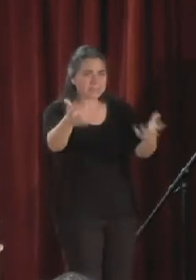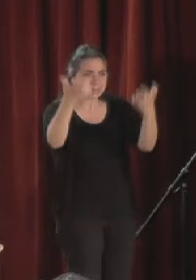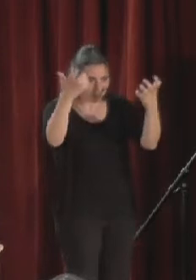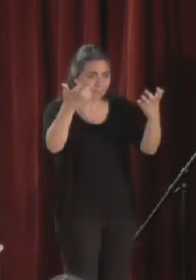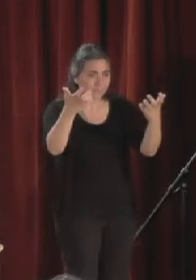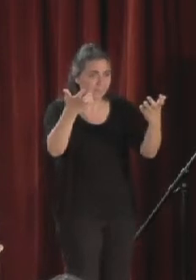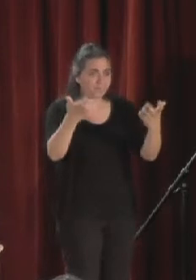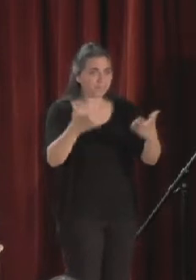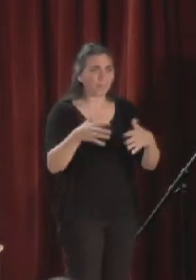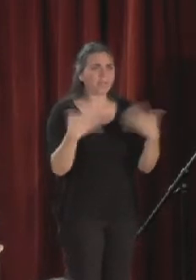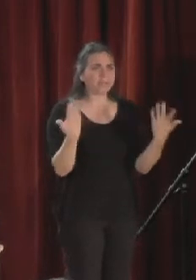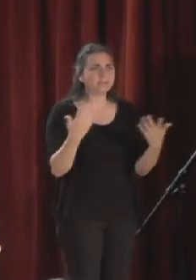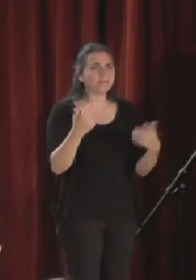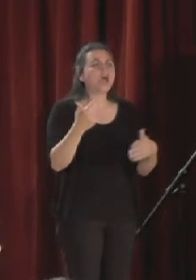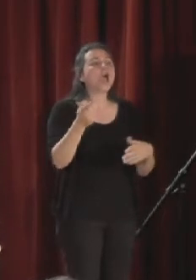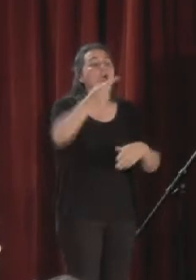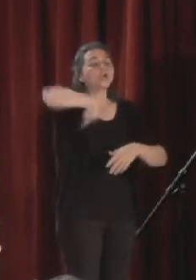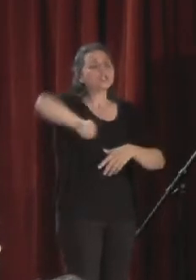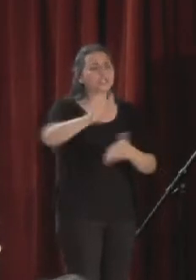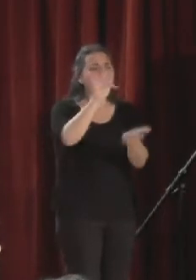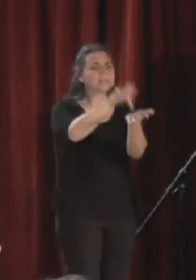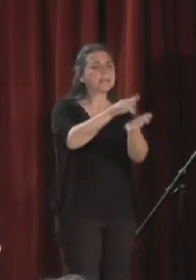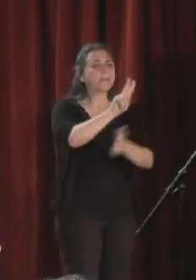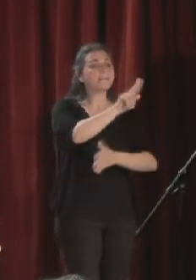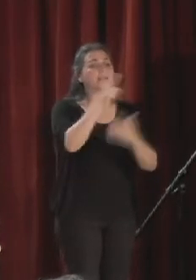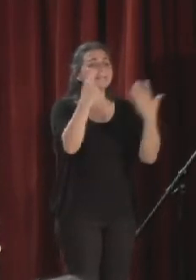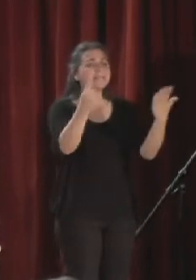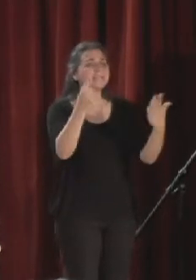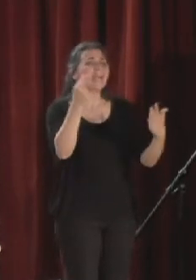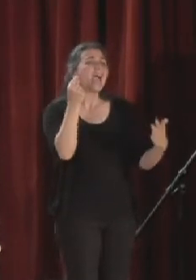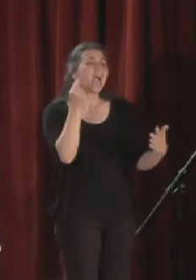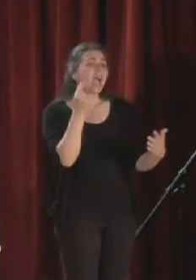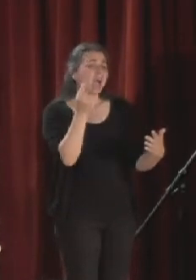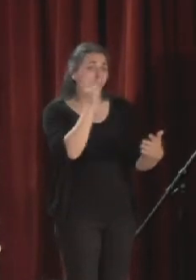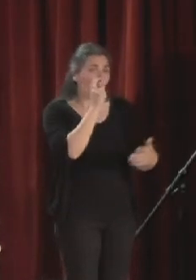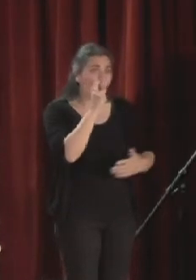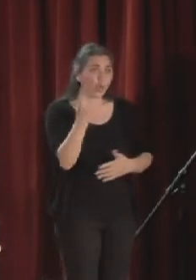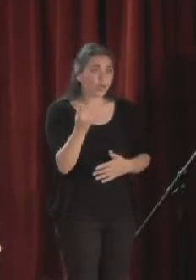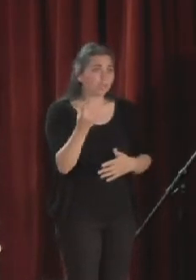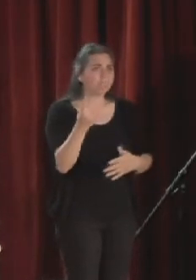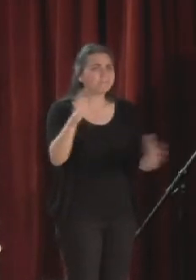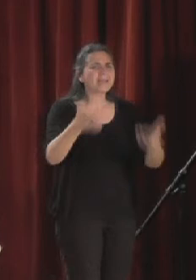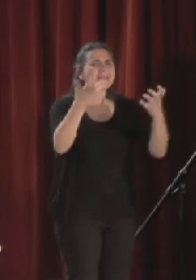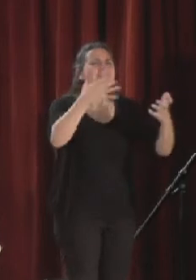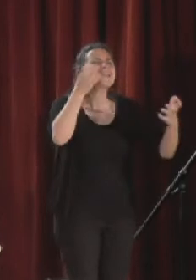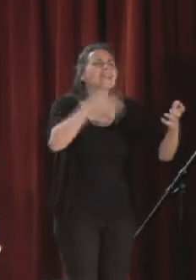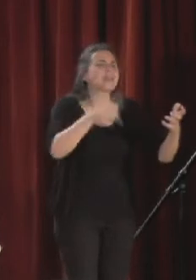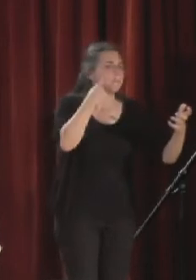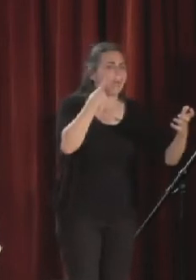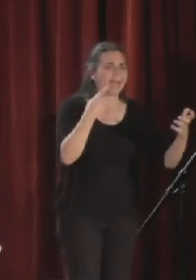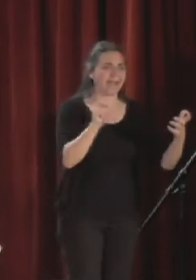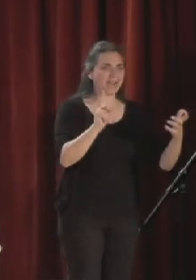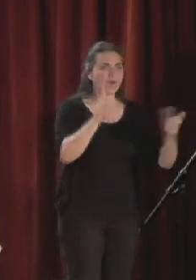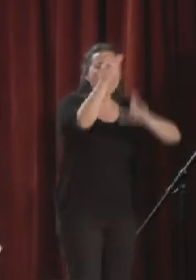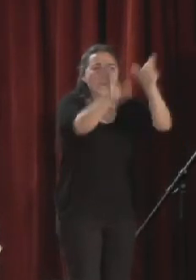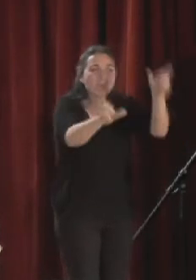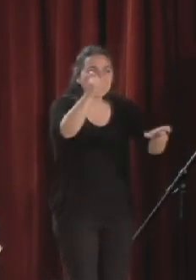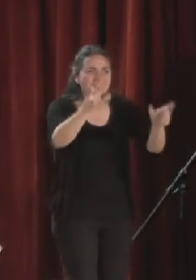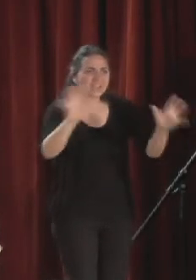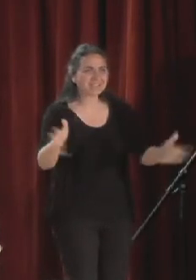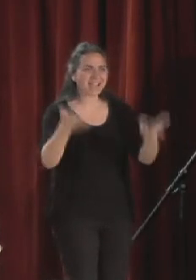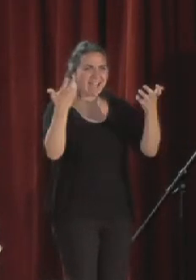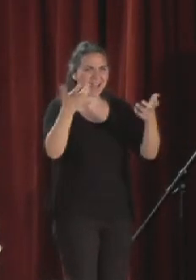non sempre gaña a banca. O 26 de xuño, quen vai gañar vai ser a xente, vai ser